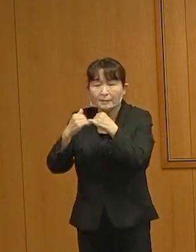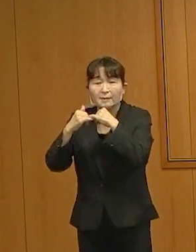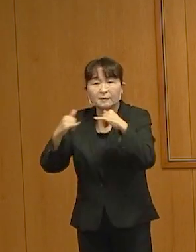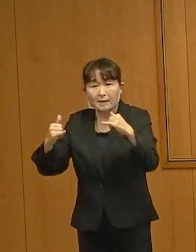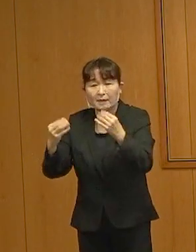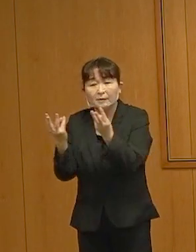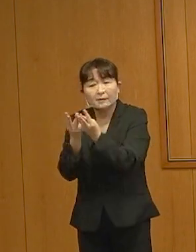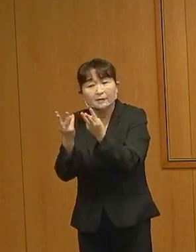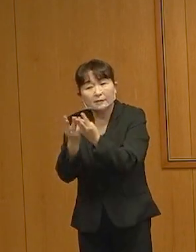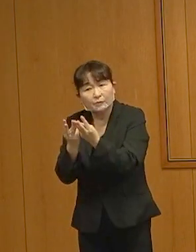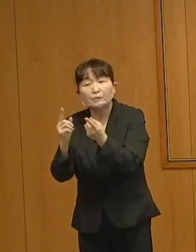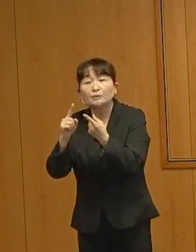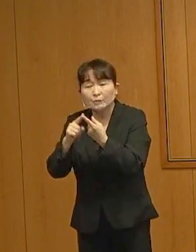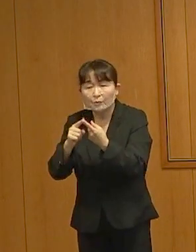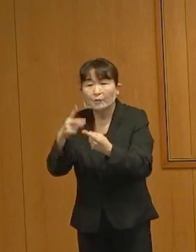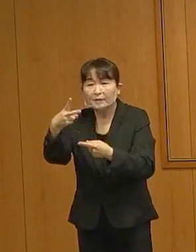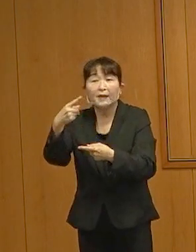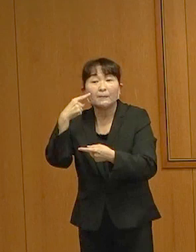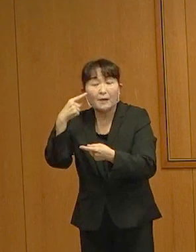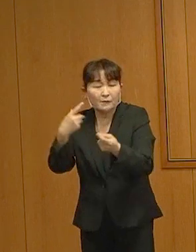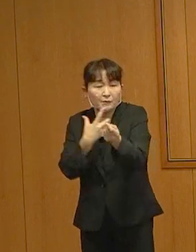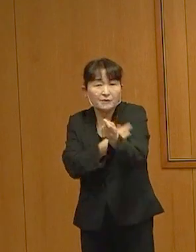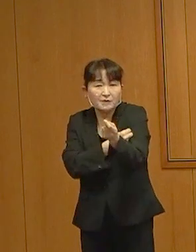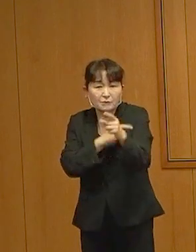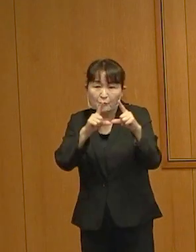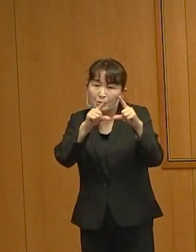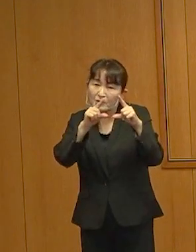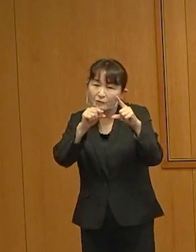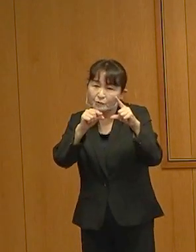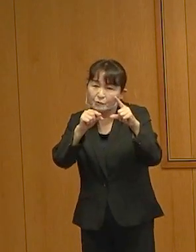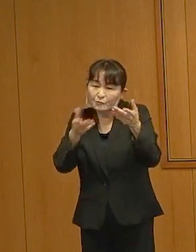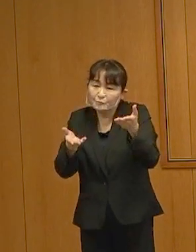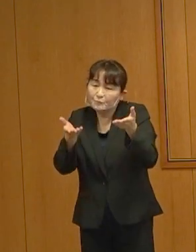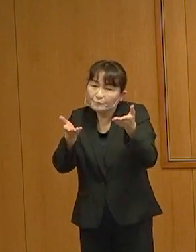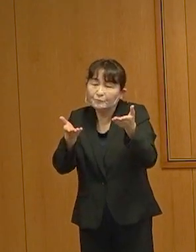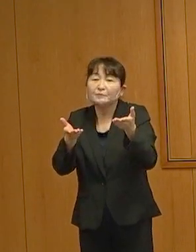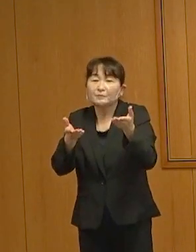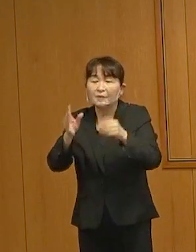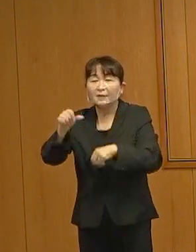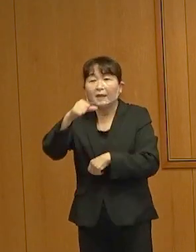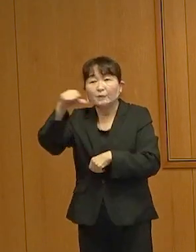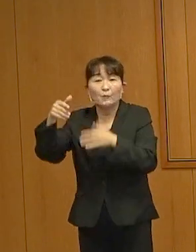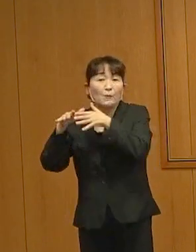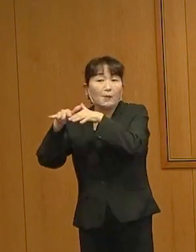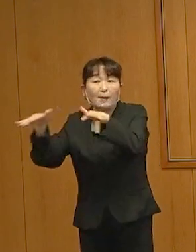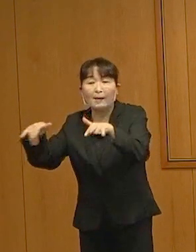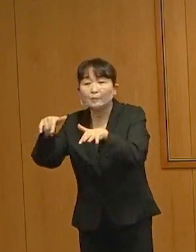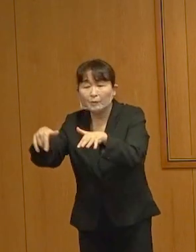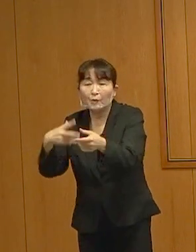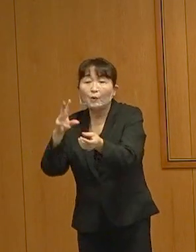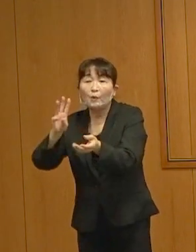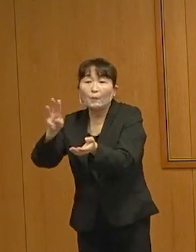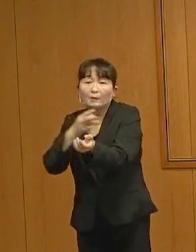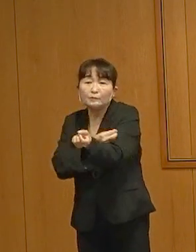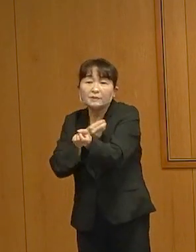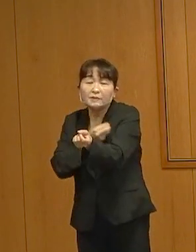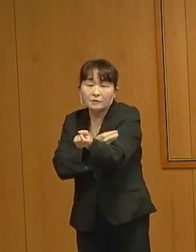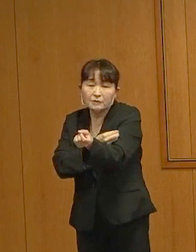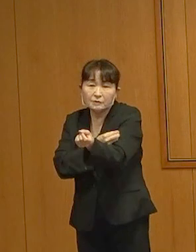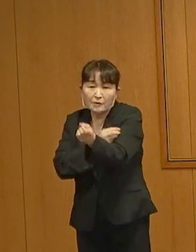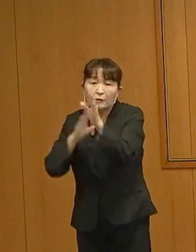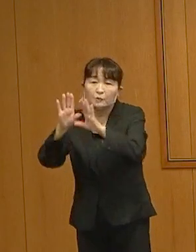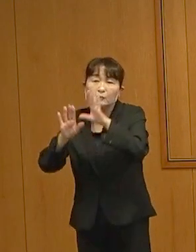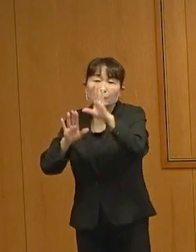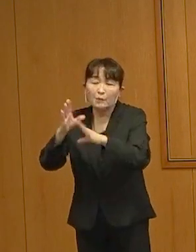の接種率の内容でございますが、第5波におきましてはワクチン接種率が進んでいた